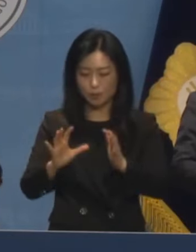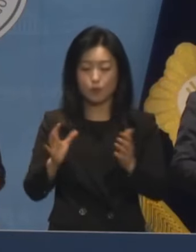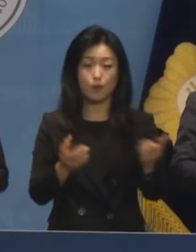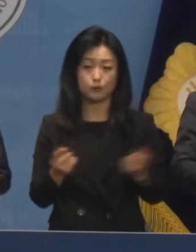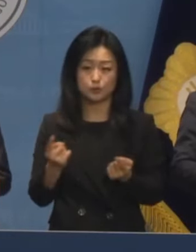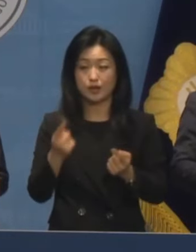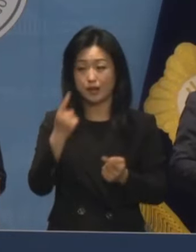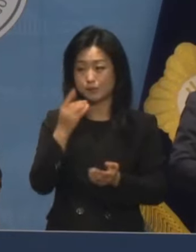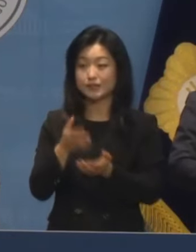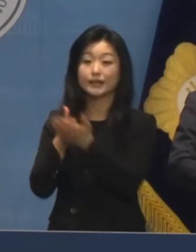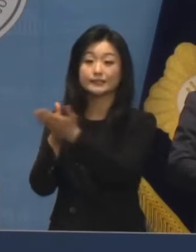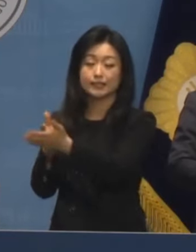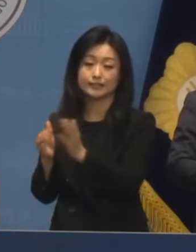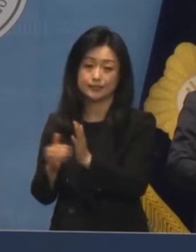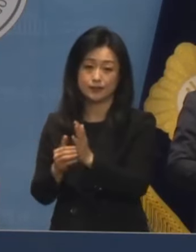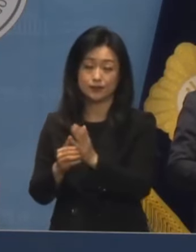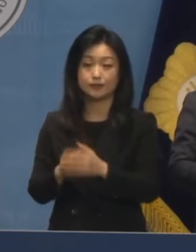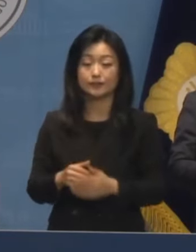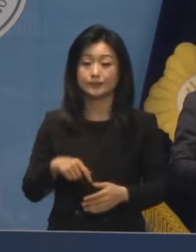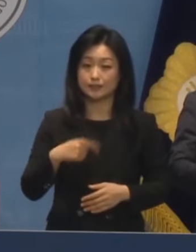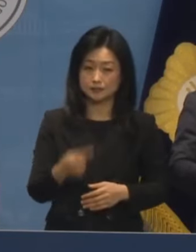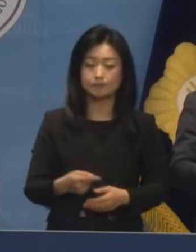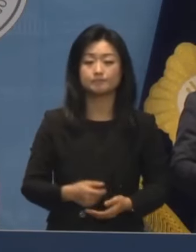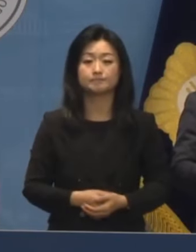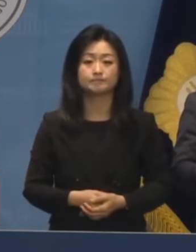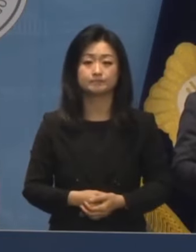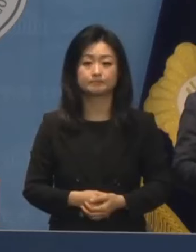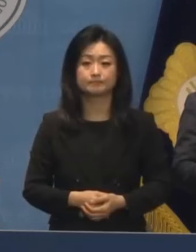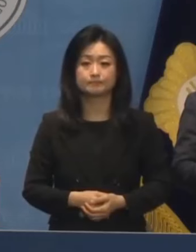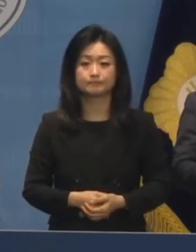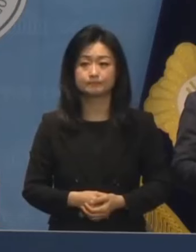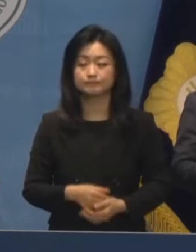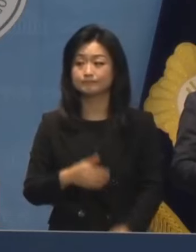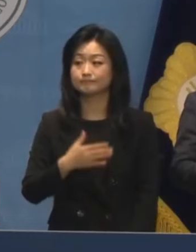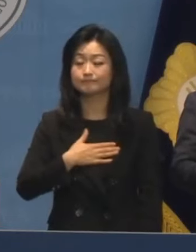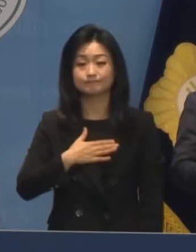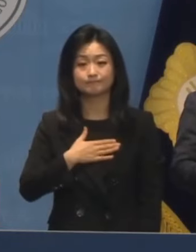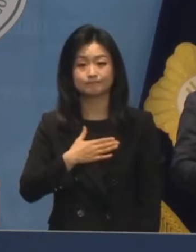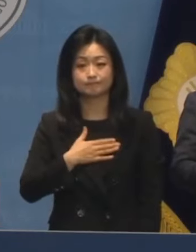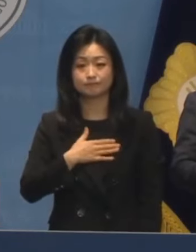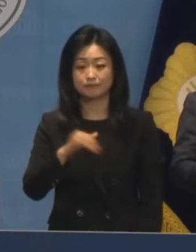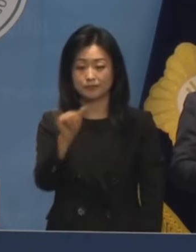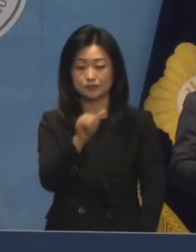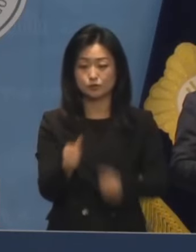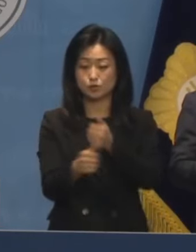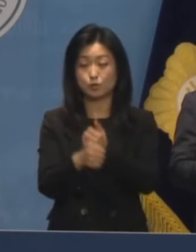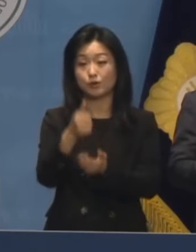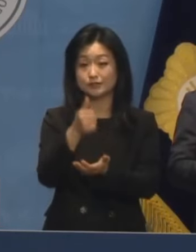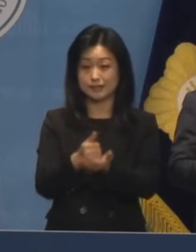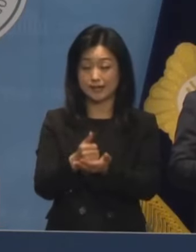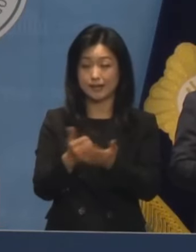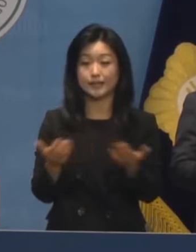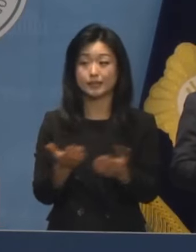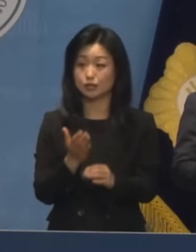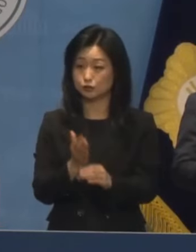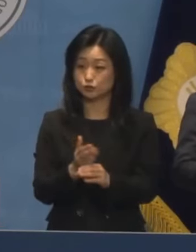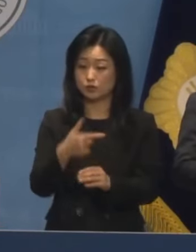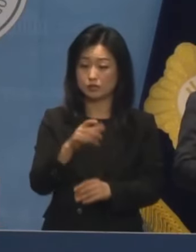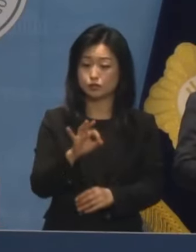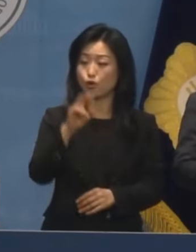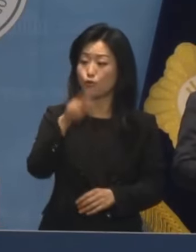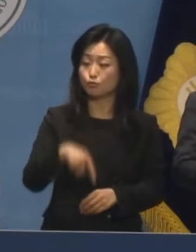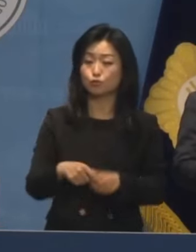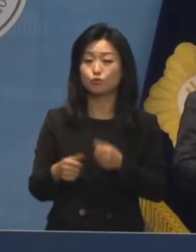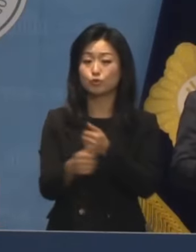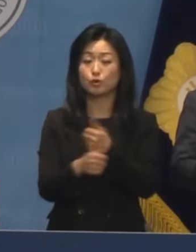드렸다는 말씀드립니다 마지막으로 어 저는 을지로 위원장님과 동시에 정무위원회를